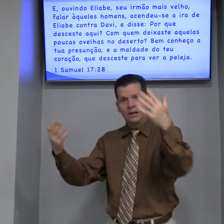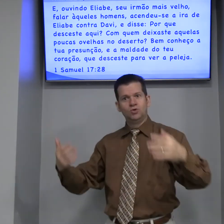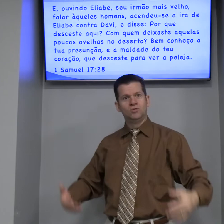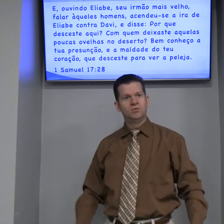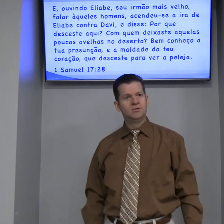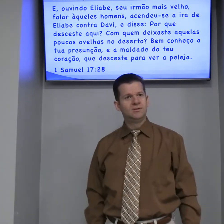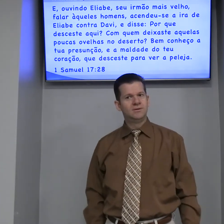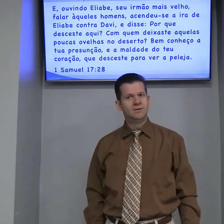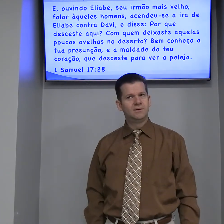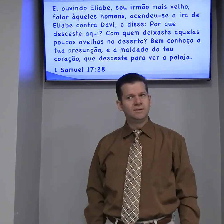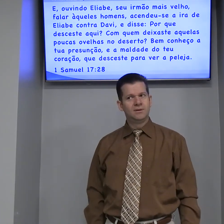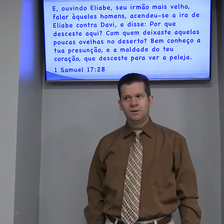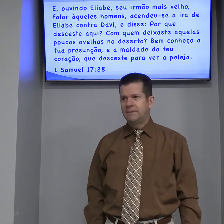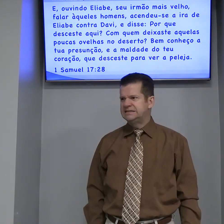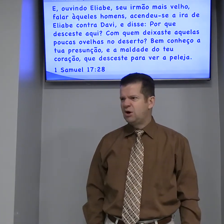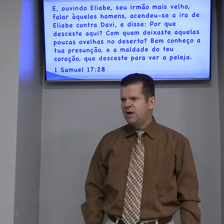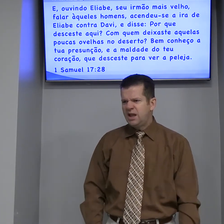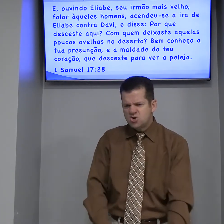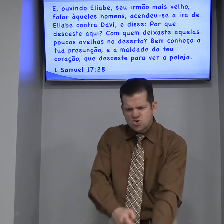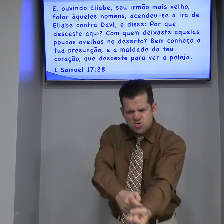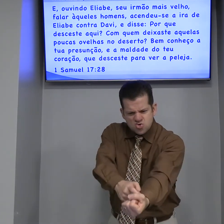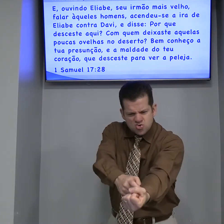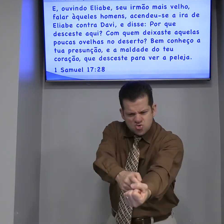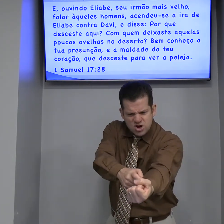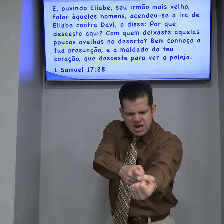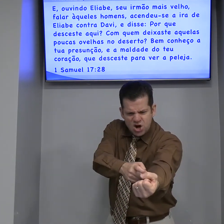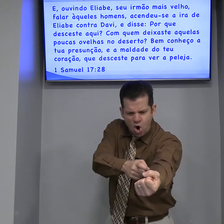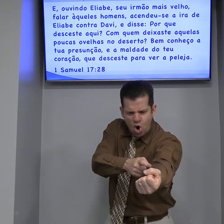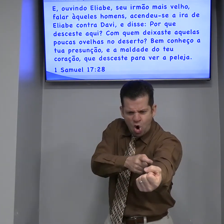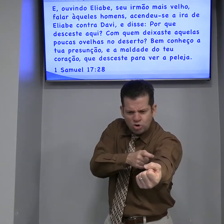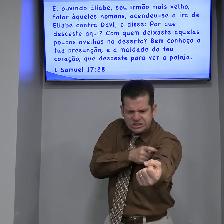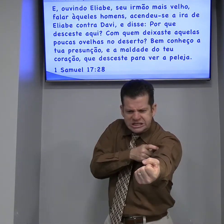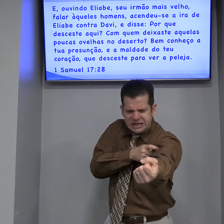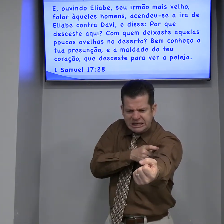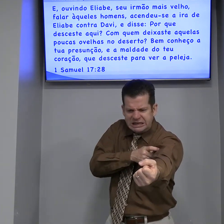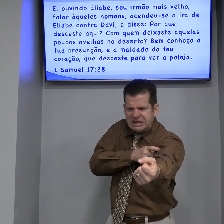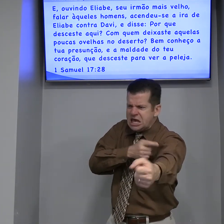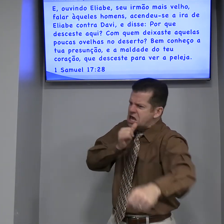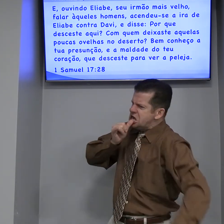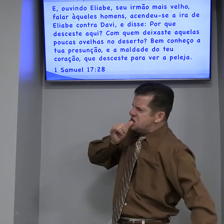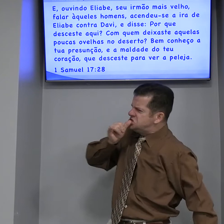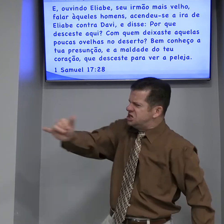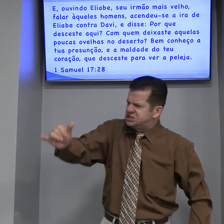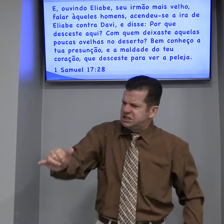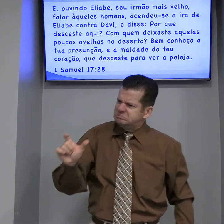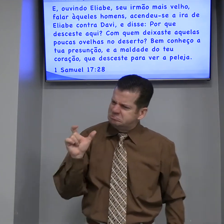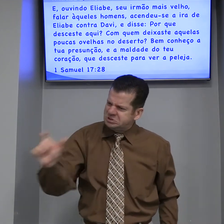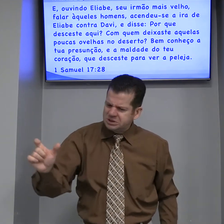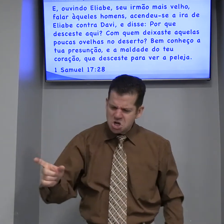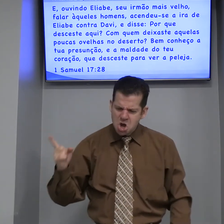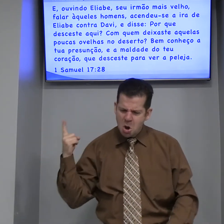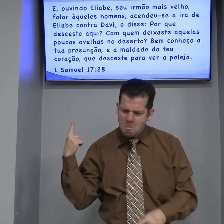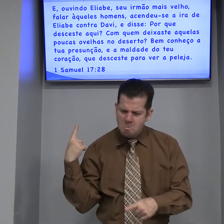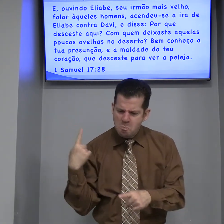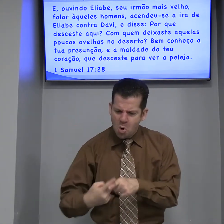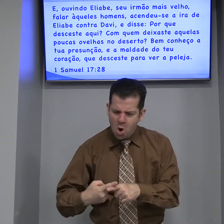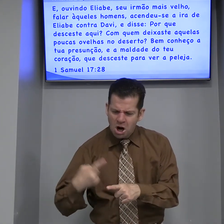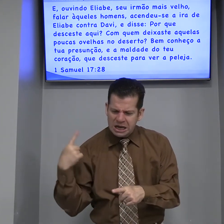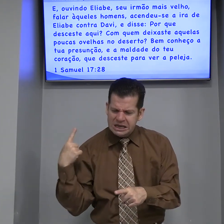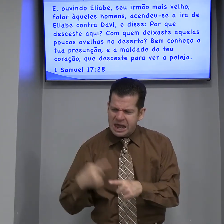obrigado. Mas não, ele irou-se e disse, por que